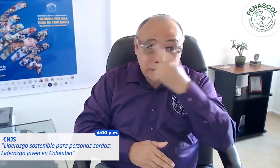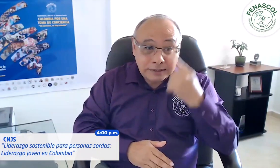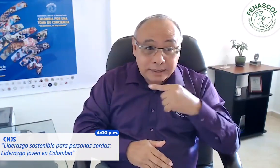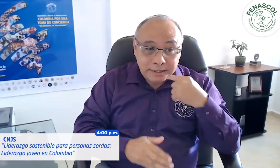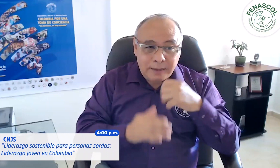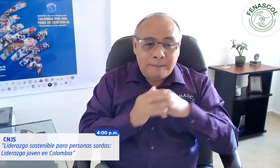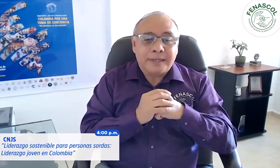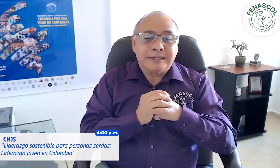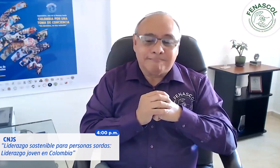21 de septiembre.